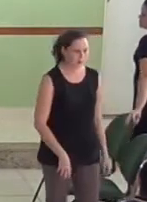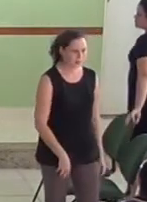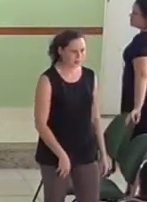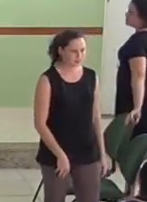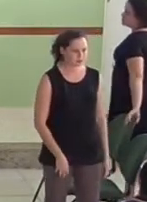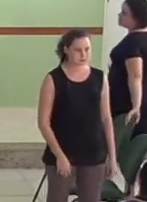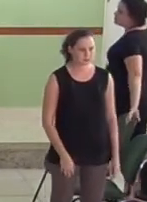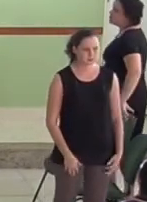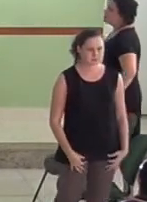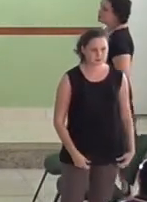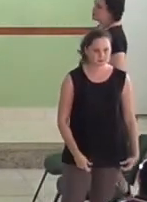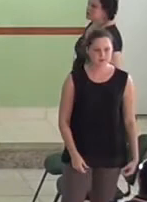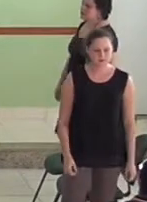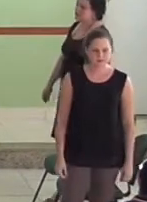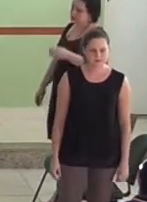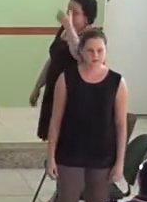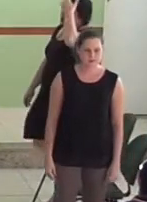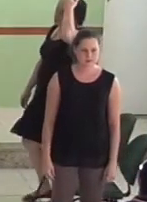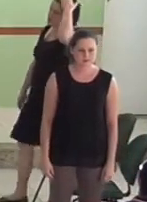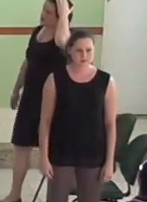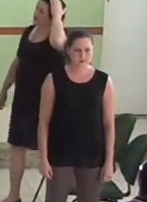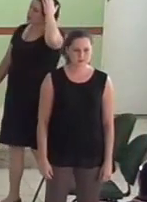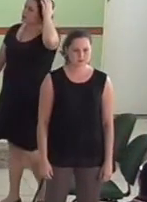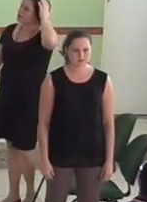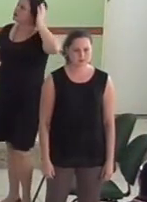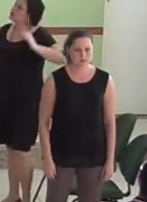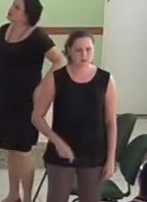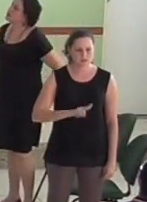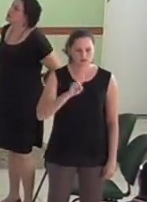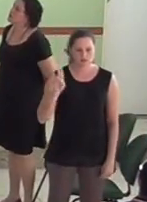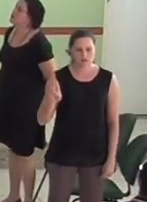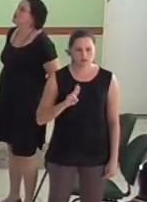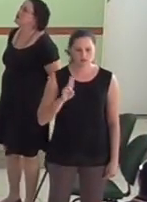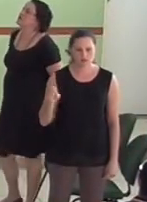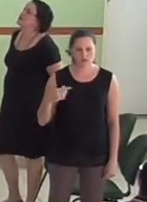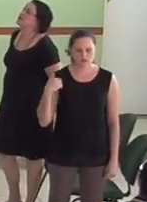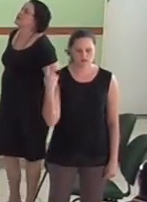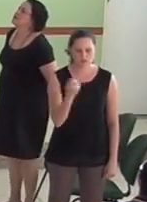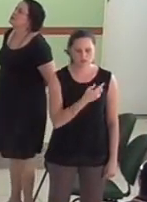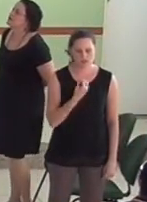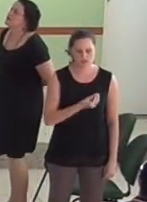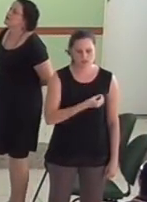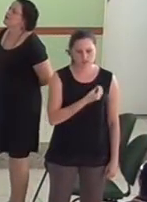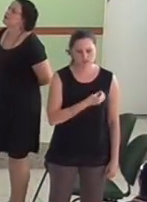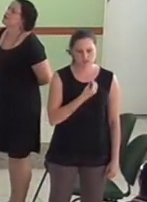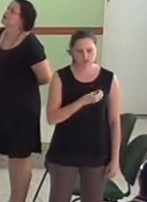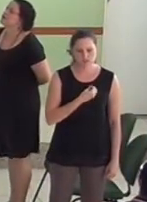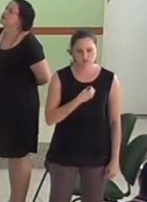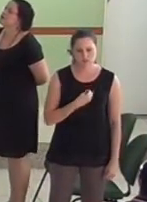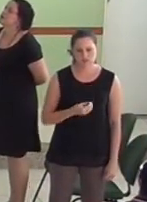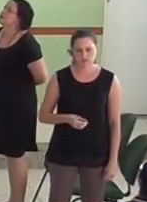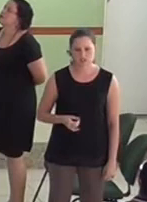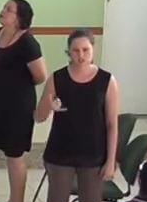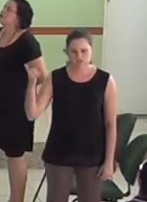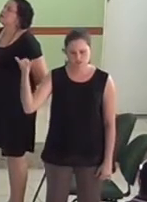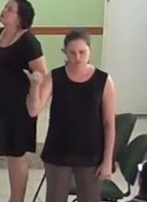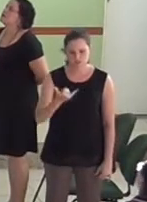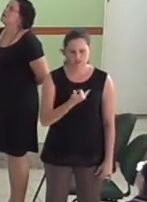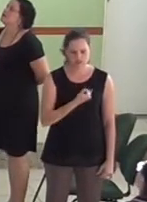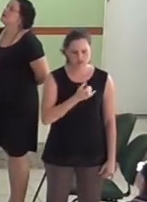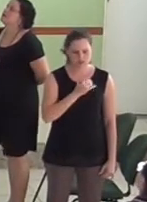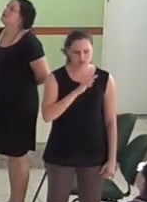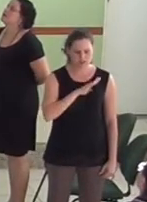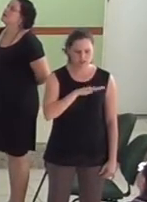ao teu altar de graça, ó Pai. Usa as nossas vidas, ó Pai, continua a falar aos nossos corações através